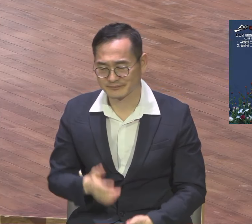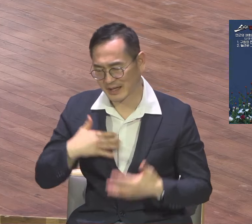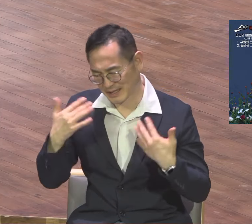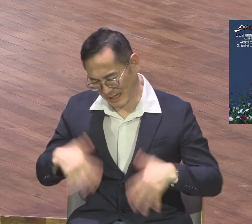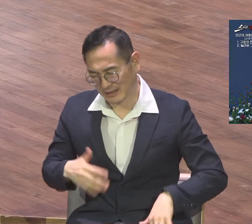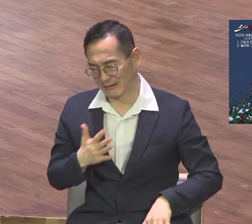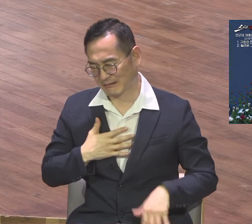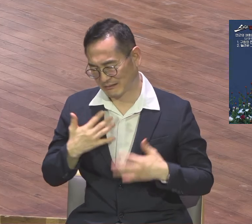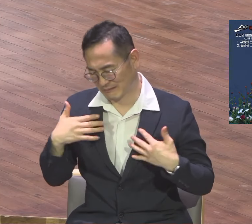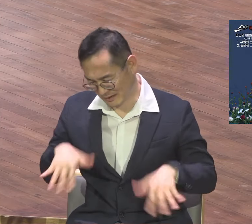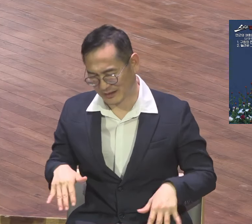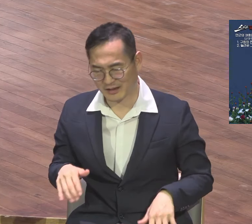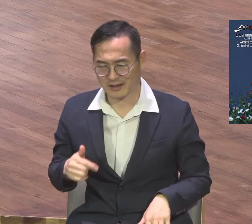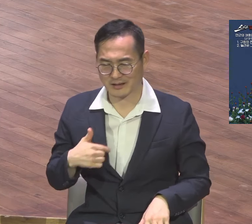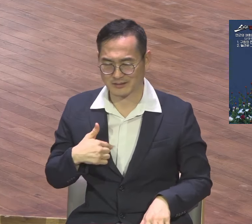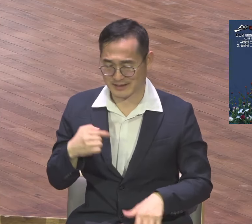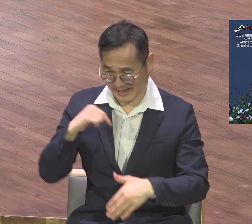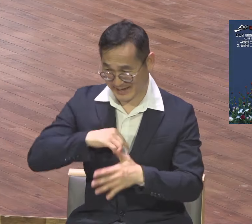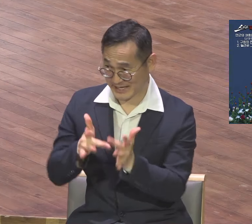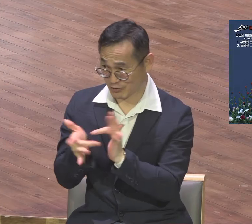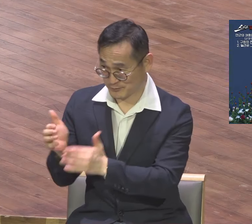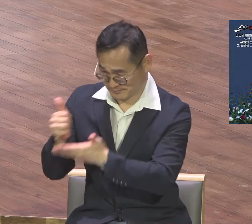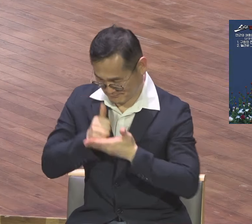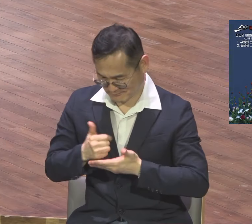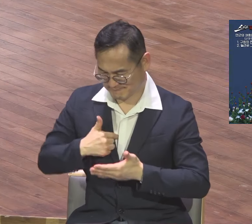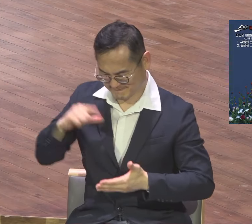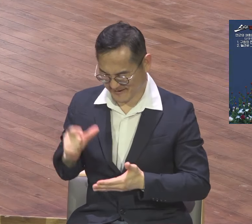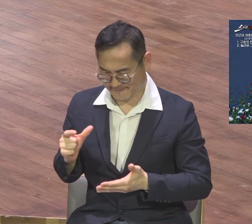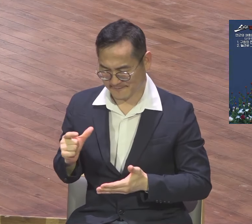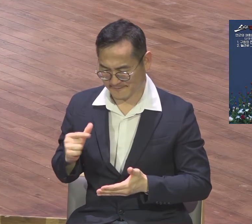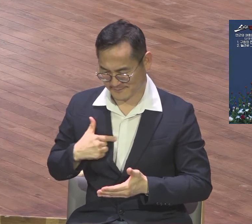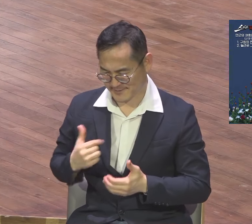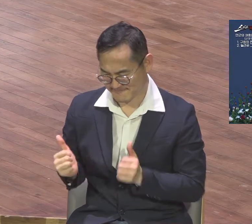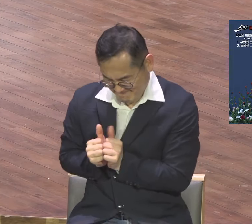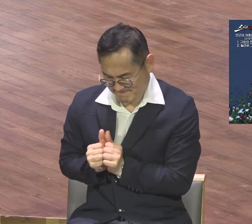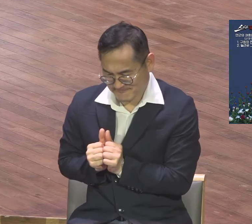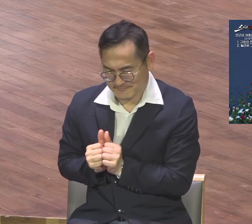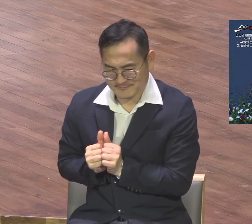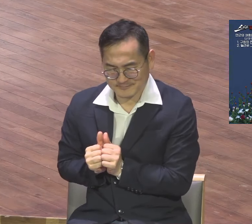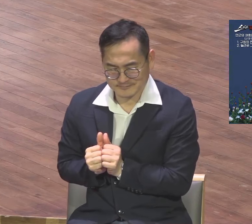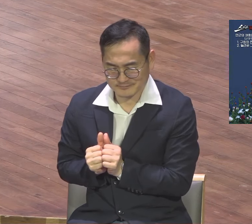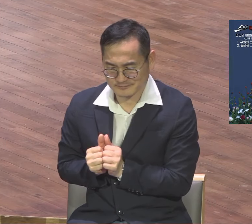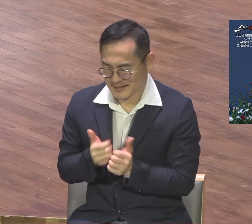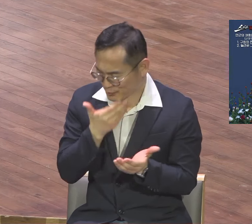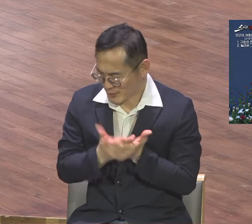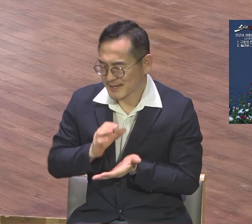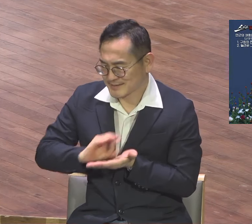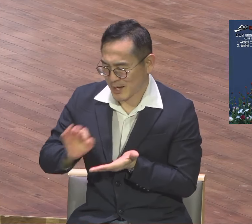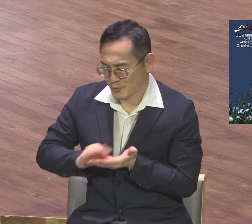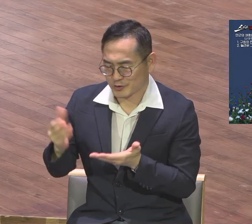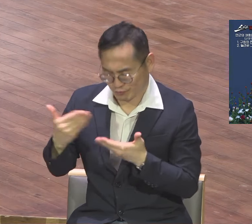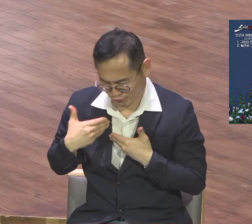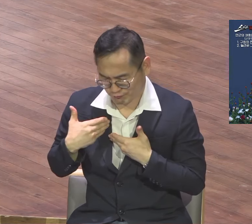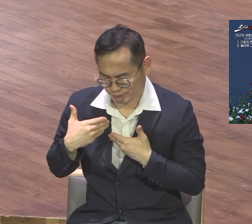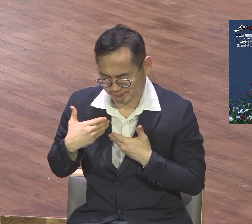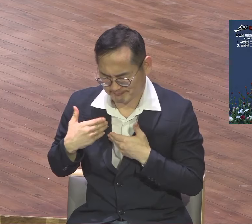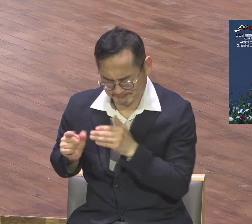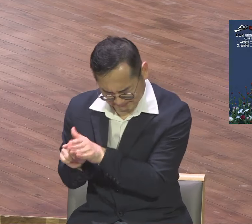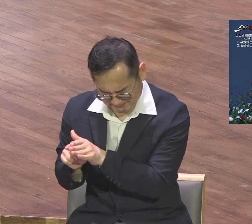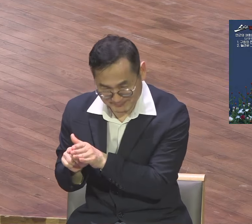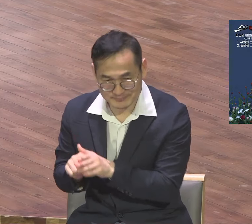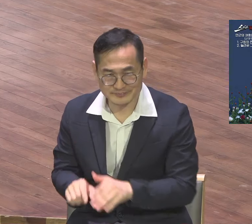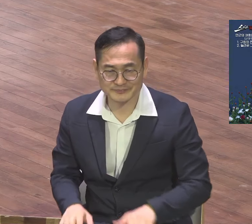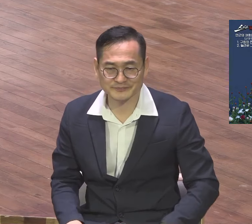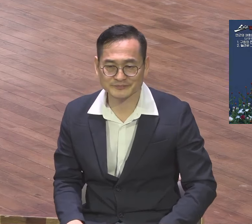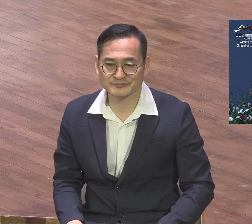연약하지만 내 안에 계신 주님은 강하시고 나를 하나님이 세계보험에 쓰실 것이다. 막 하나님